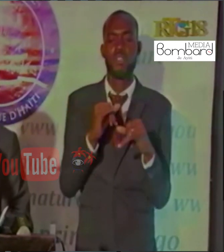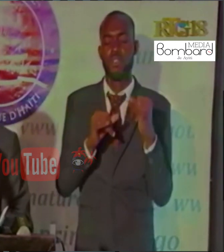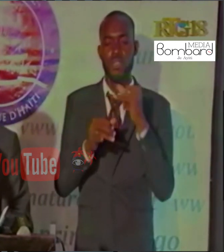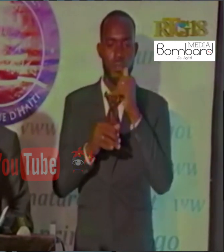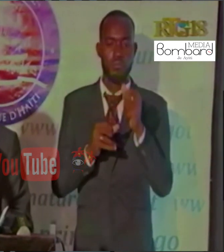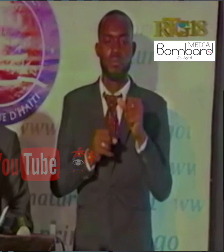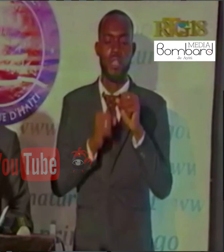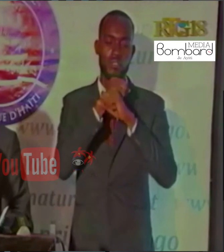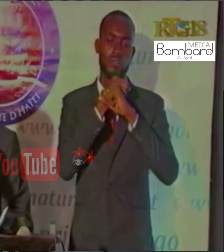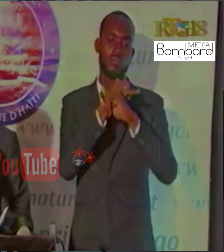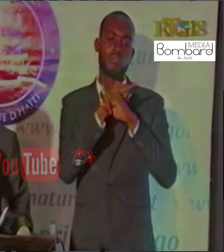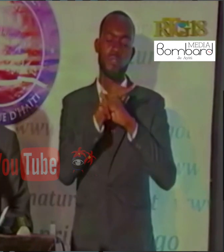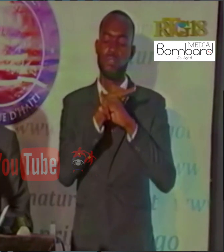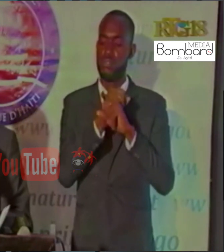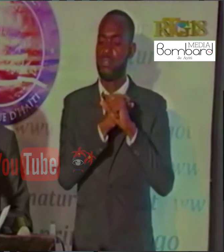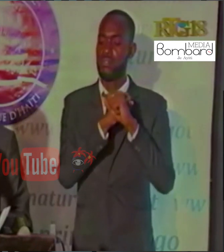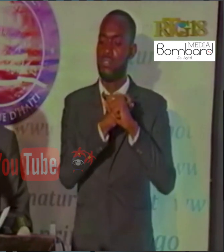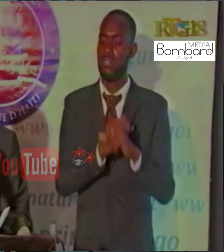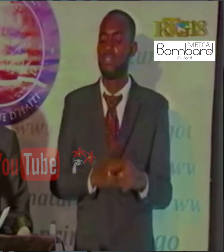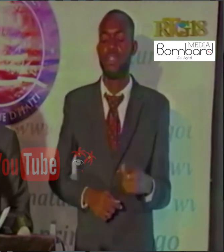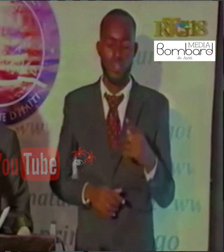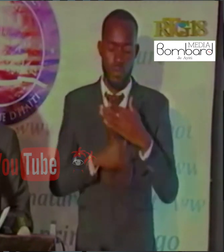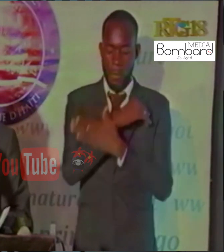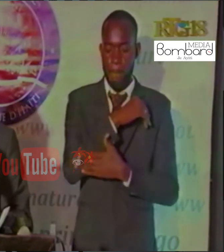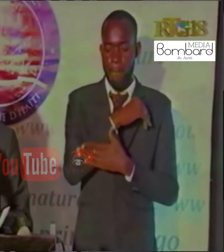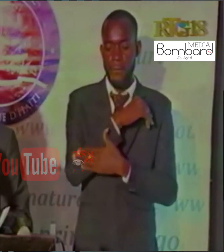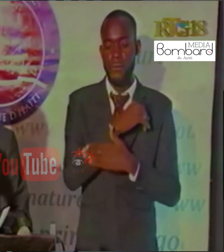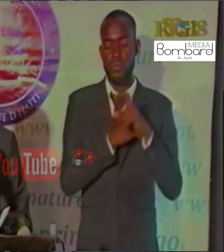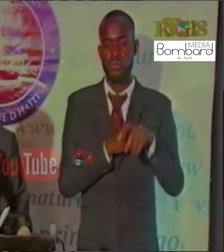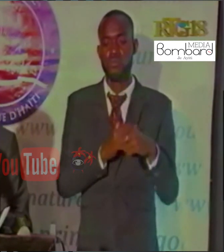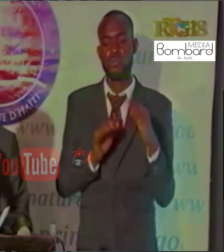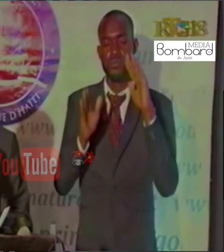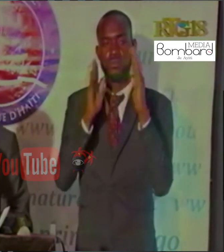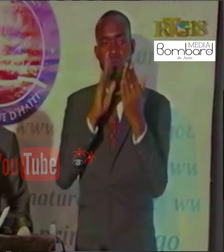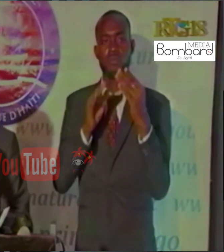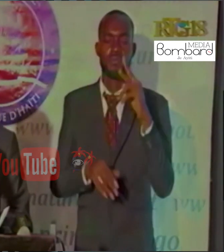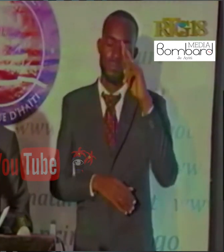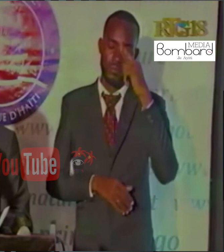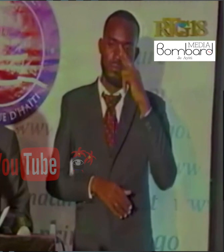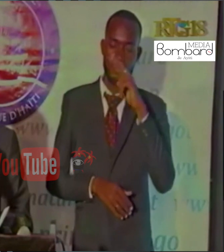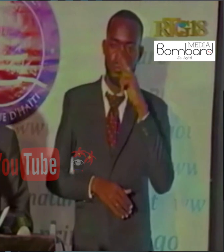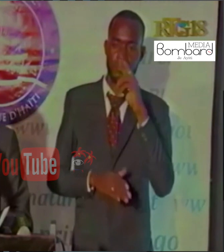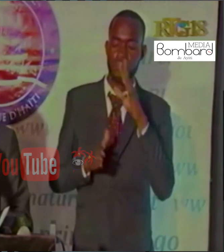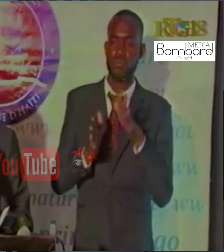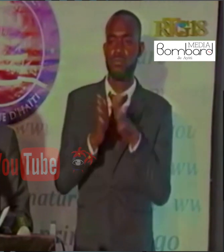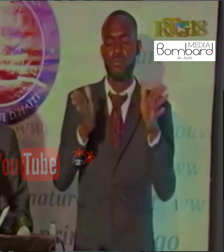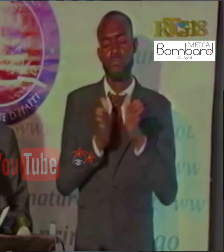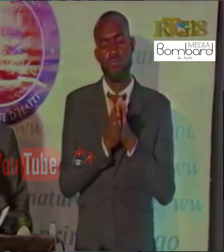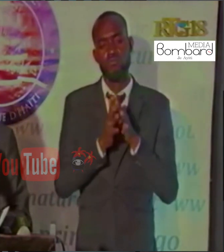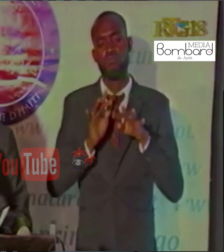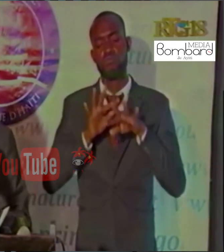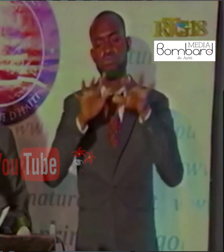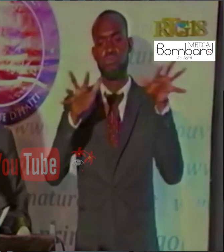d'insécurité. Le pays doit faire face à la montée d'un banditisme débridé, alors que